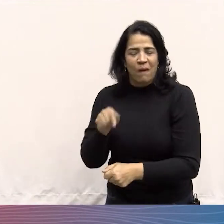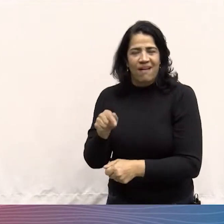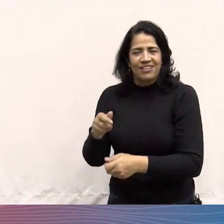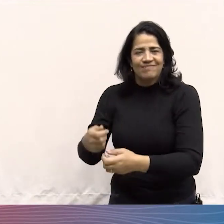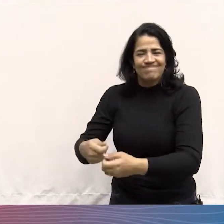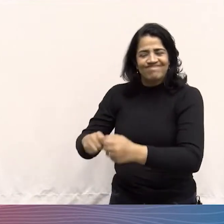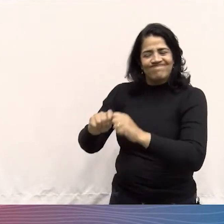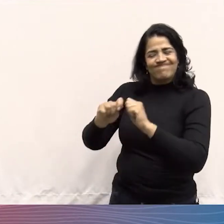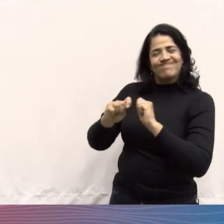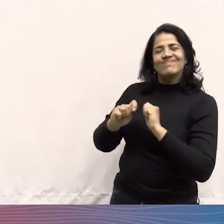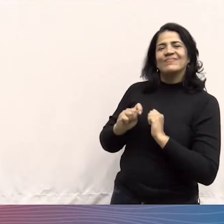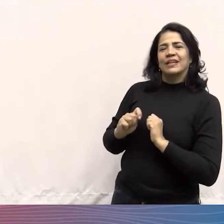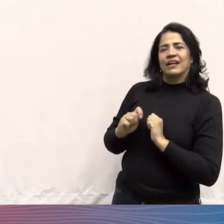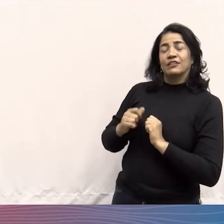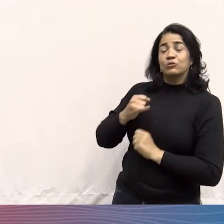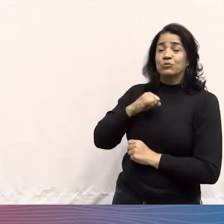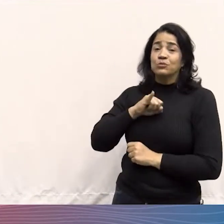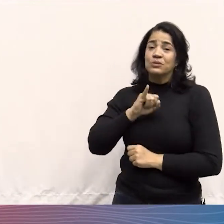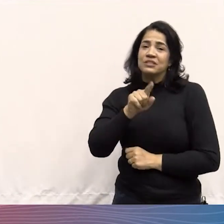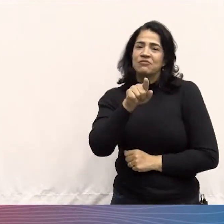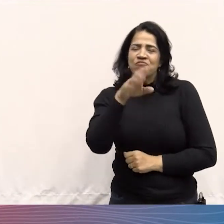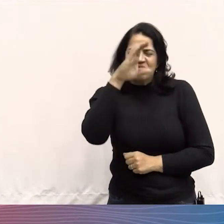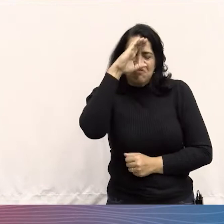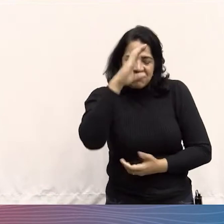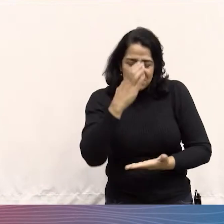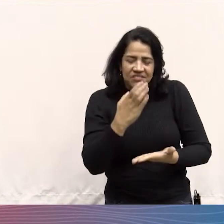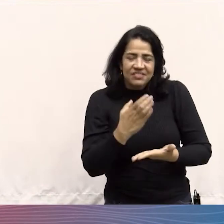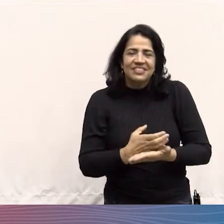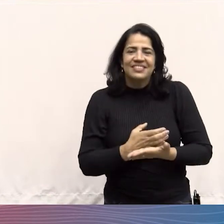você crê. Crê ou não crê?